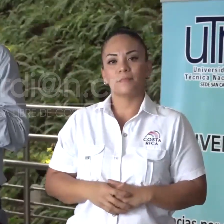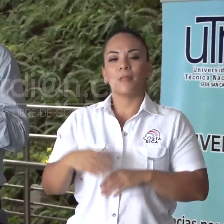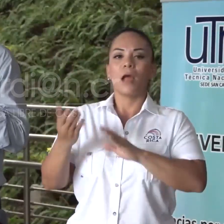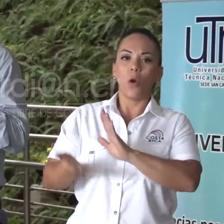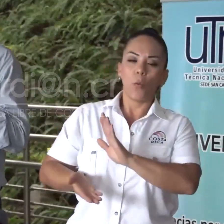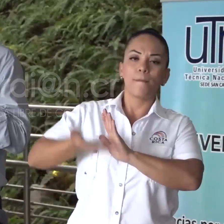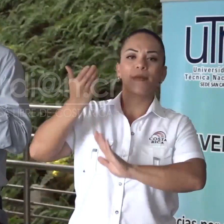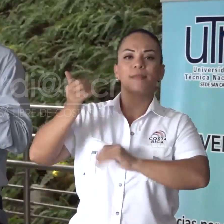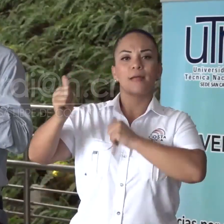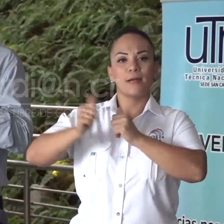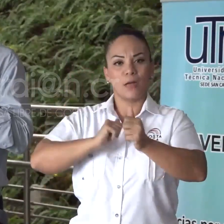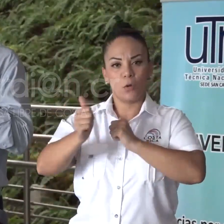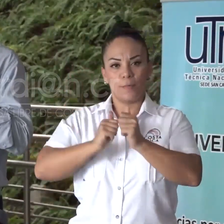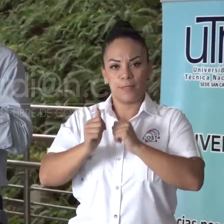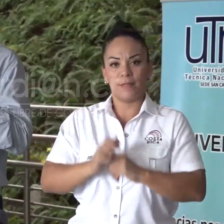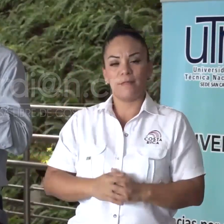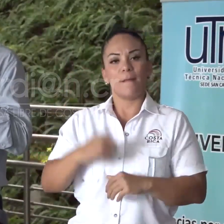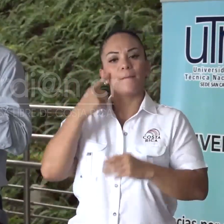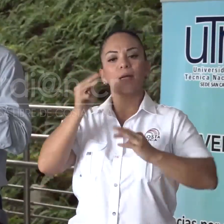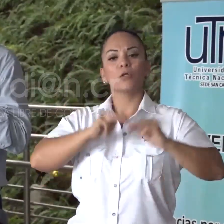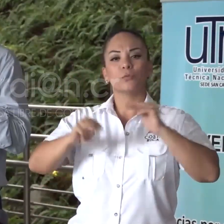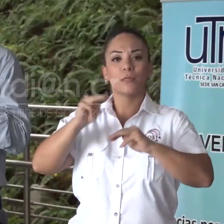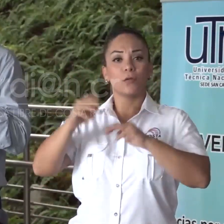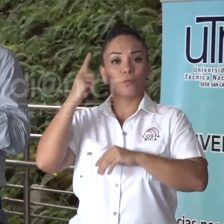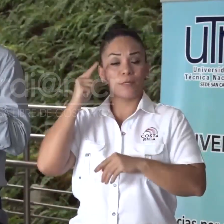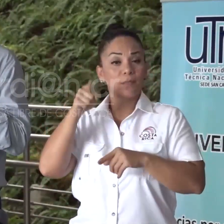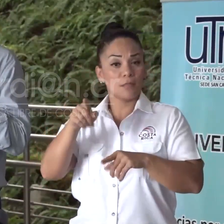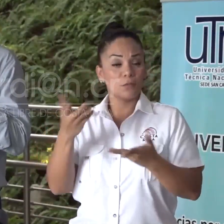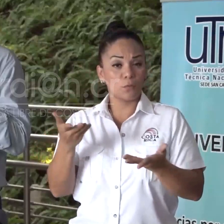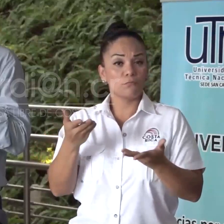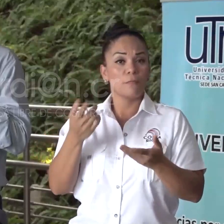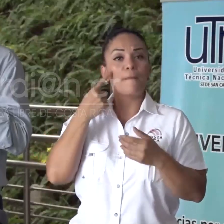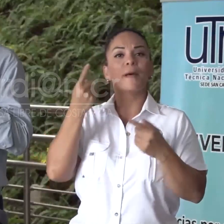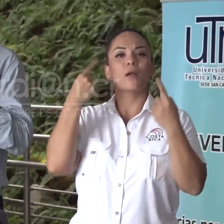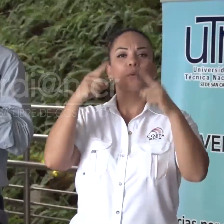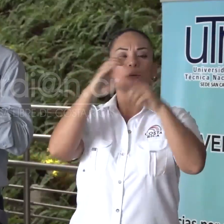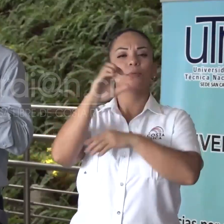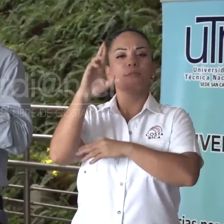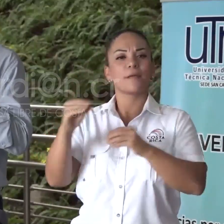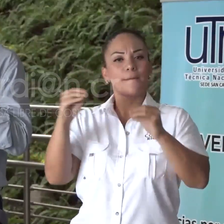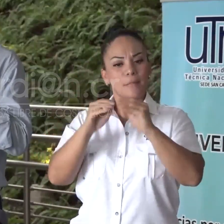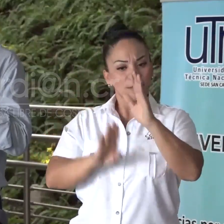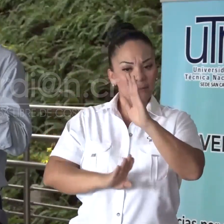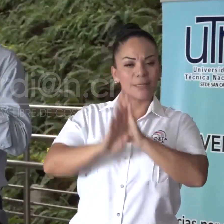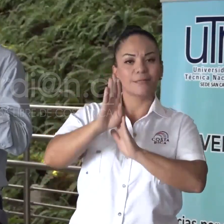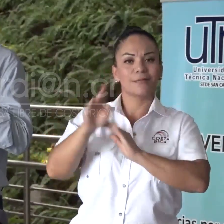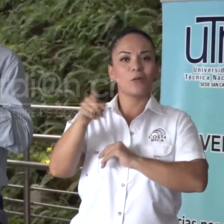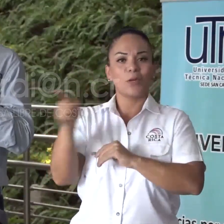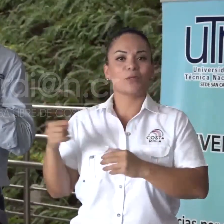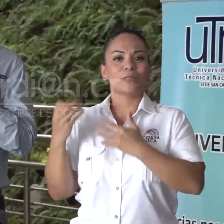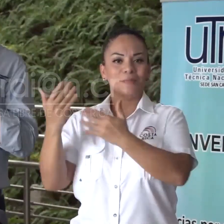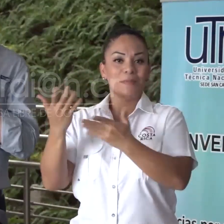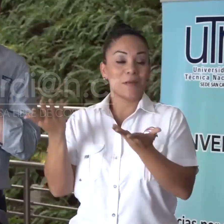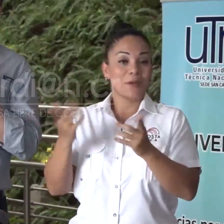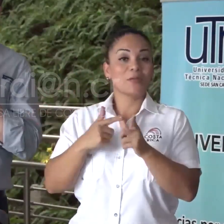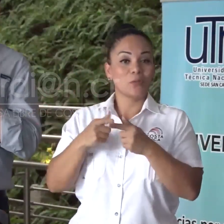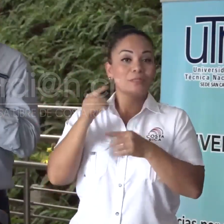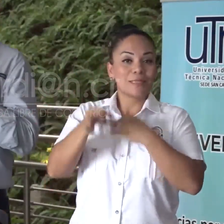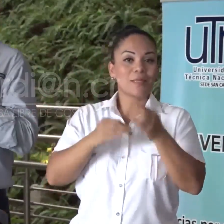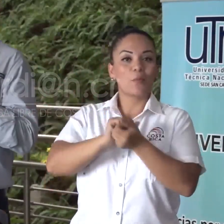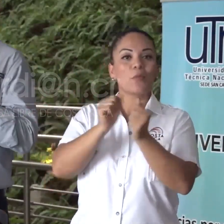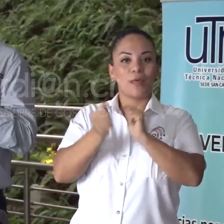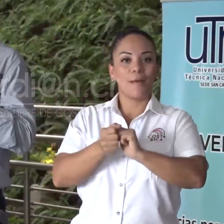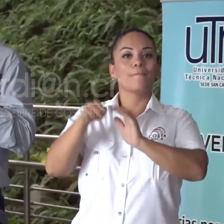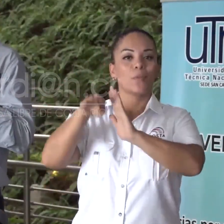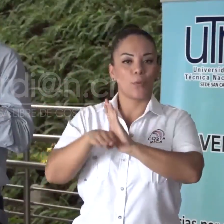aumentar la competitividad, que los mercados piensan eso va a hacer a Costa Rica crecer más de lo que ellos esperaban. Por eso el tipo de cambio